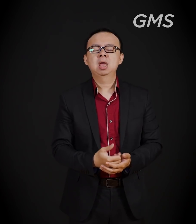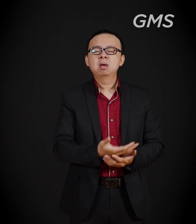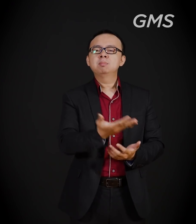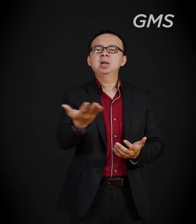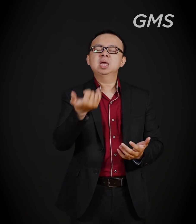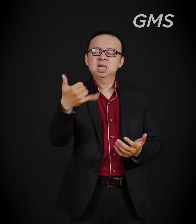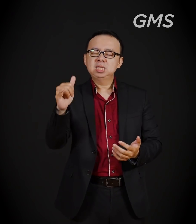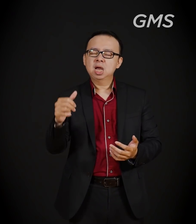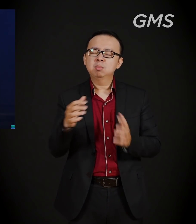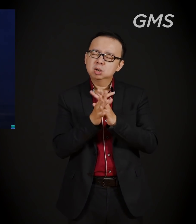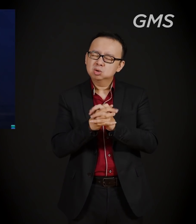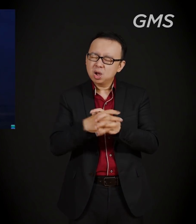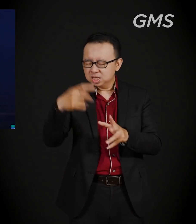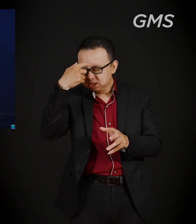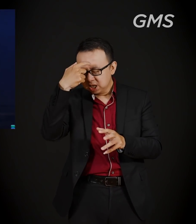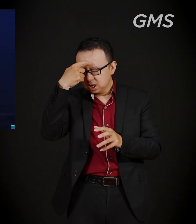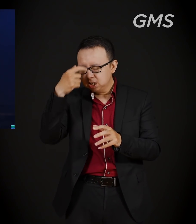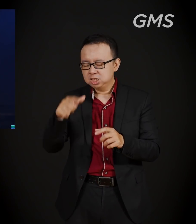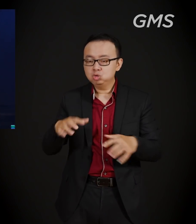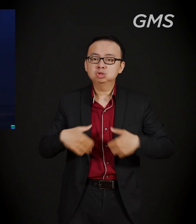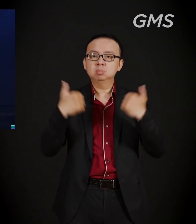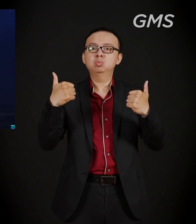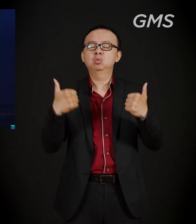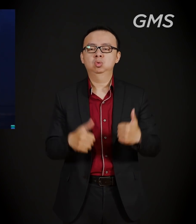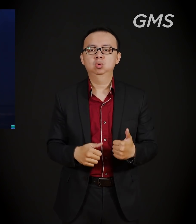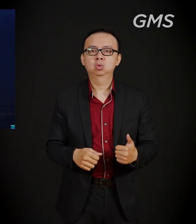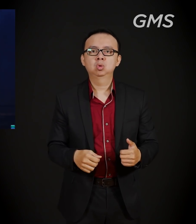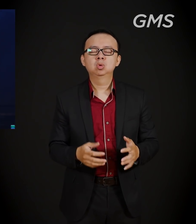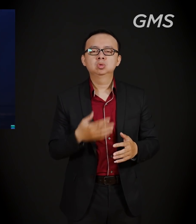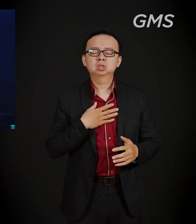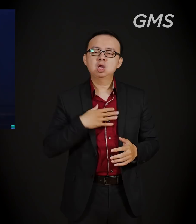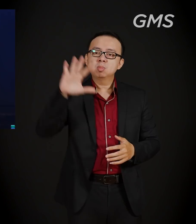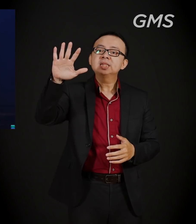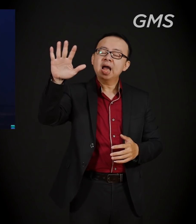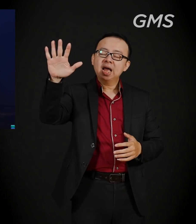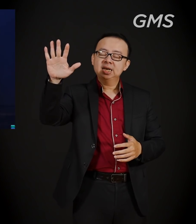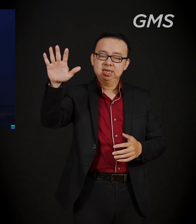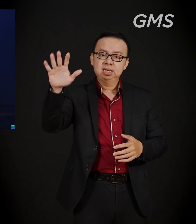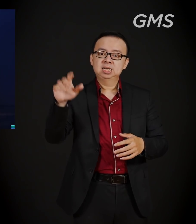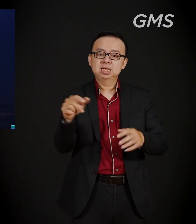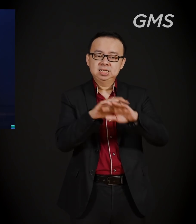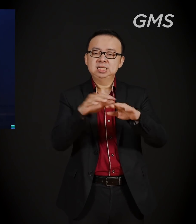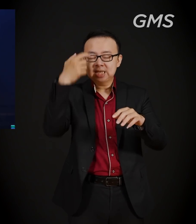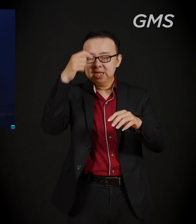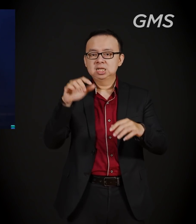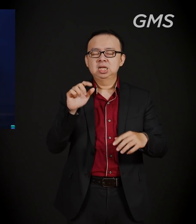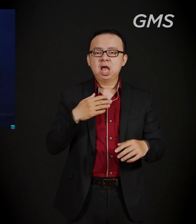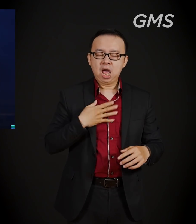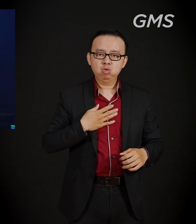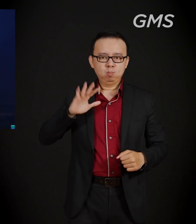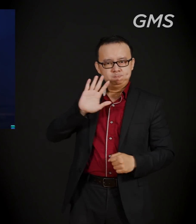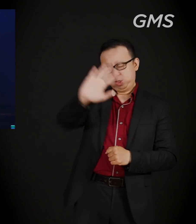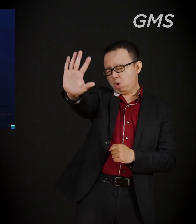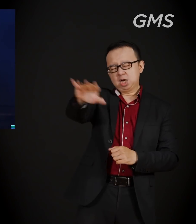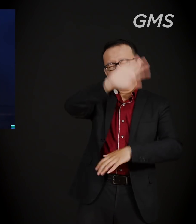buat yang sakit akan disembuhkan. Dengan iman kami praktekkan firman Tuhan ini. Kami letakkan tangan kanan kami di bagian tubuh kami yang sakit. Kami tolak sakit penyakit, kami tolak